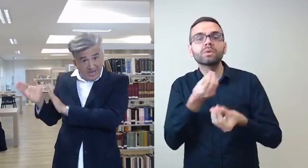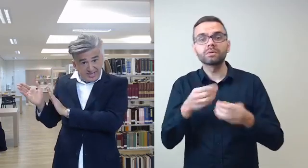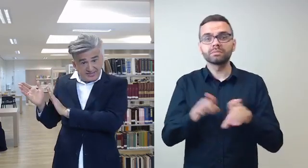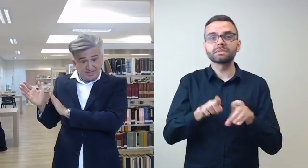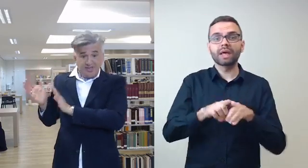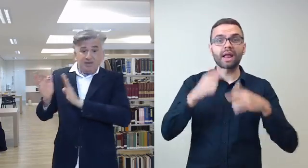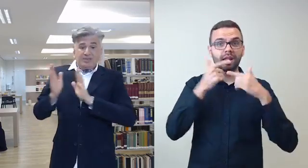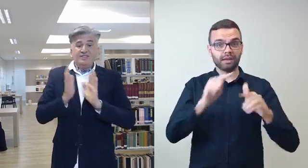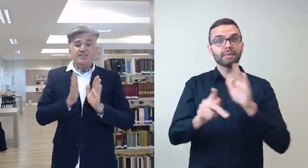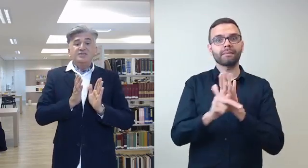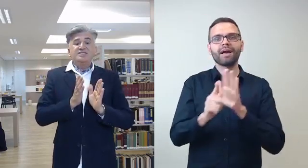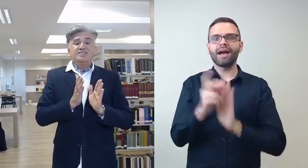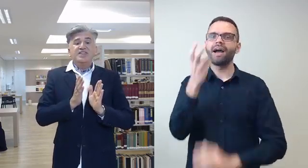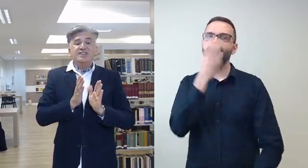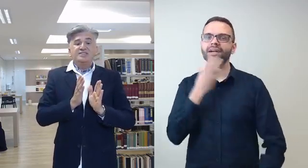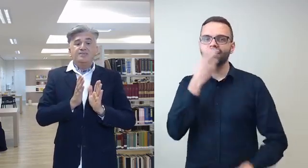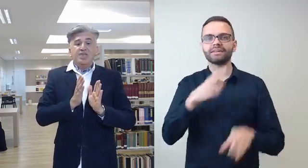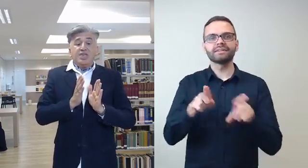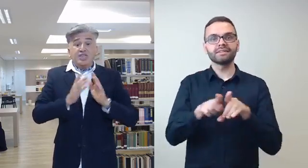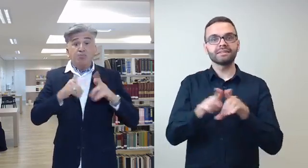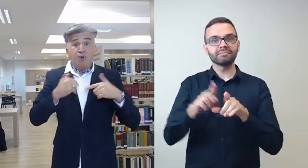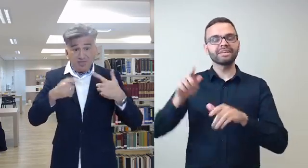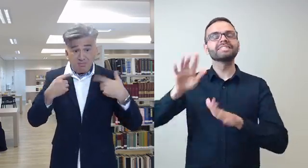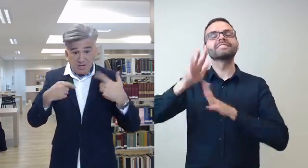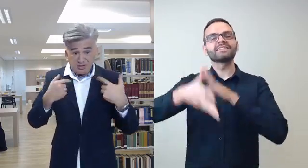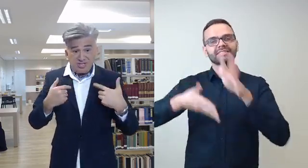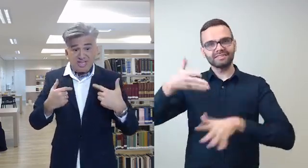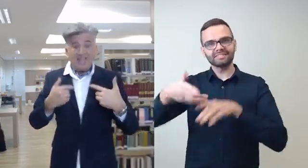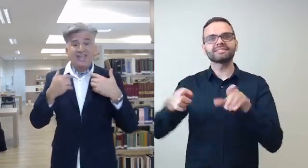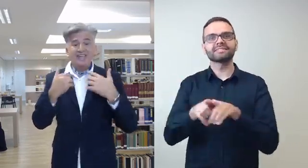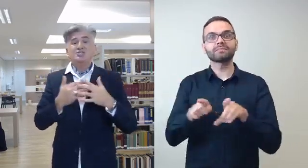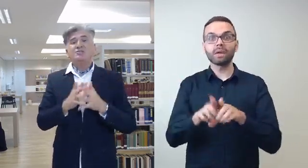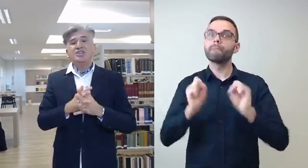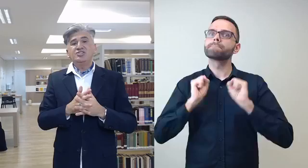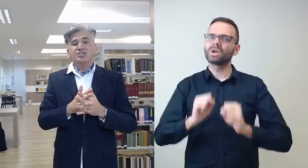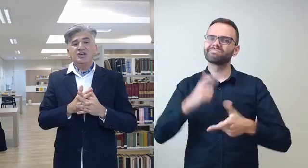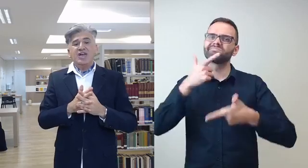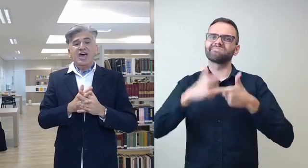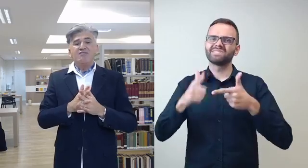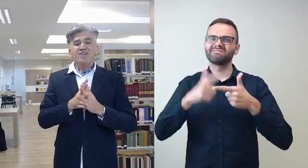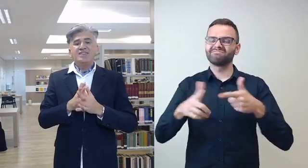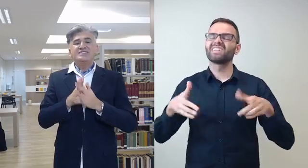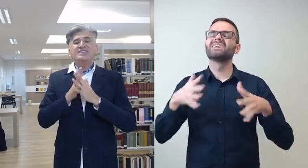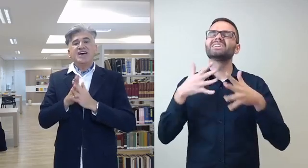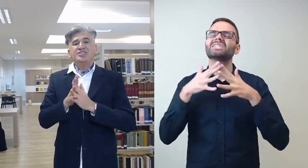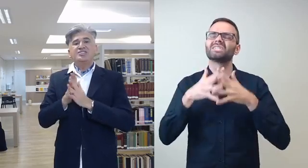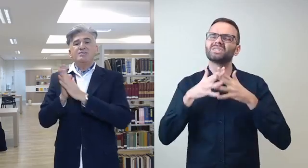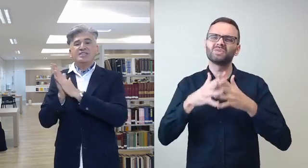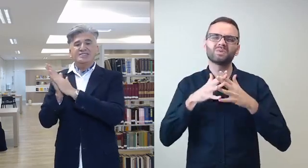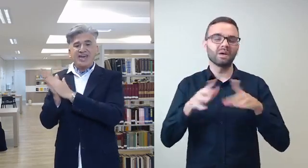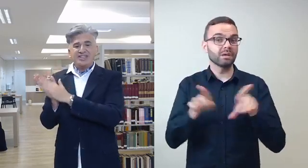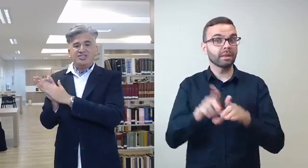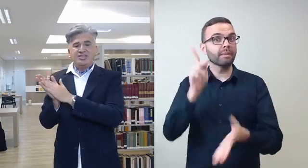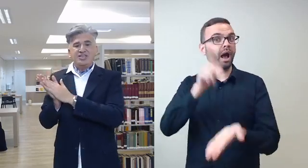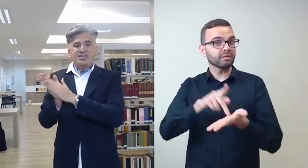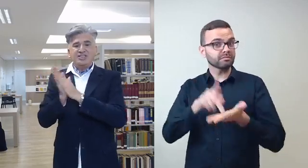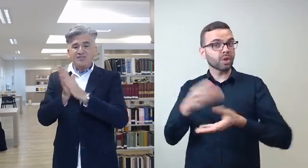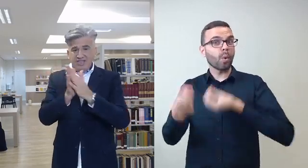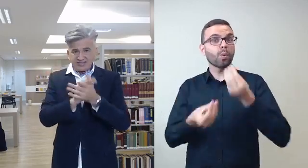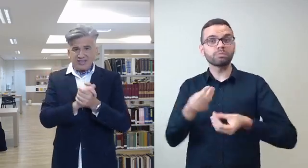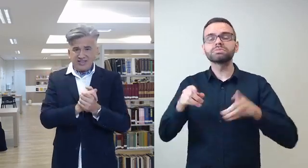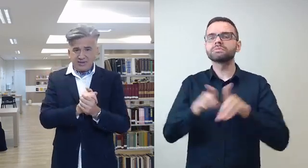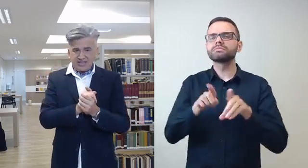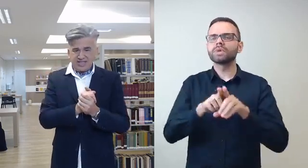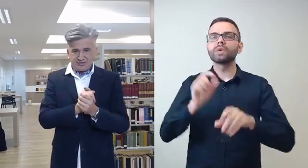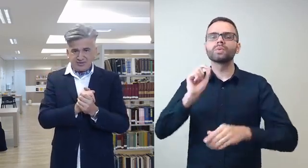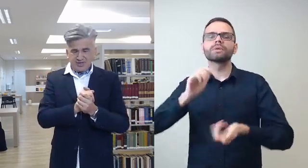línguas orais para as línguas de sinais e que podem prejudicar grandemente a veracidade da mensagem que deveria